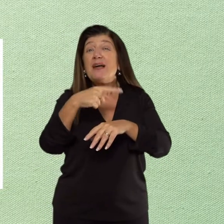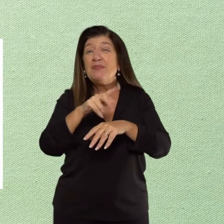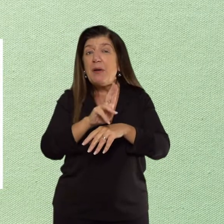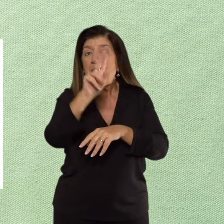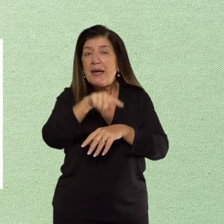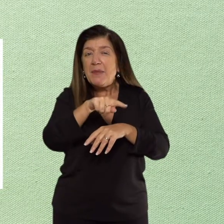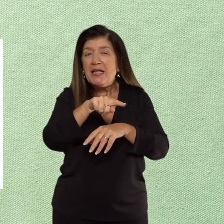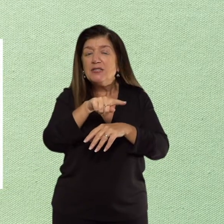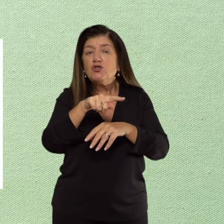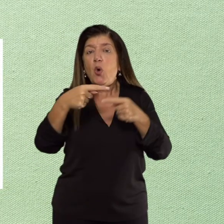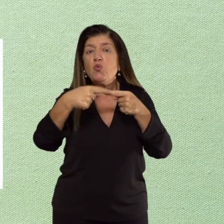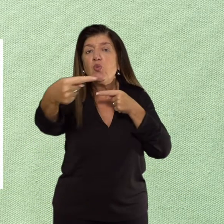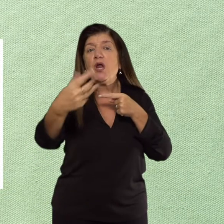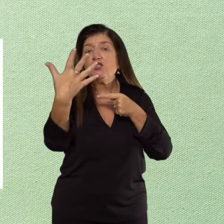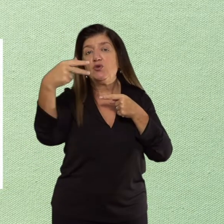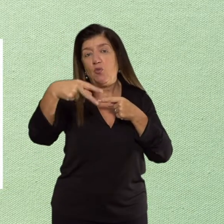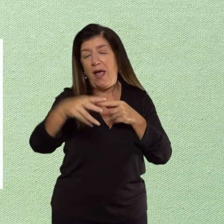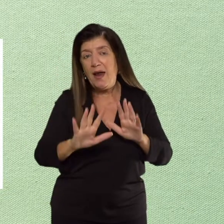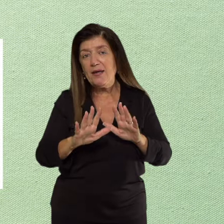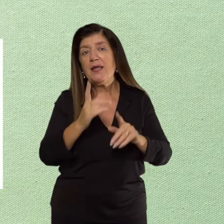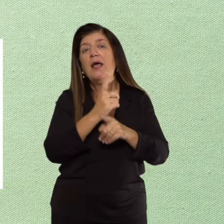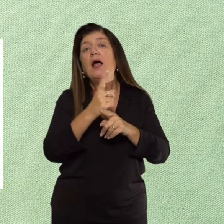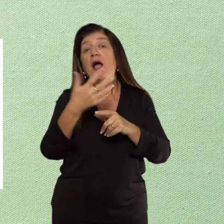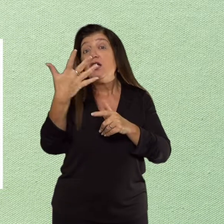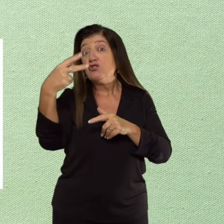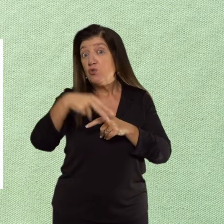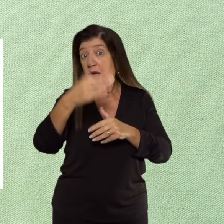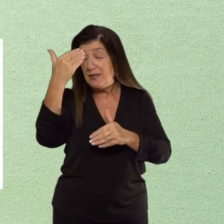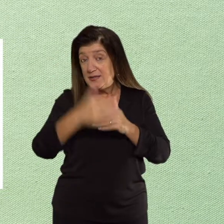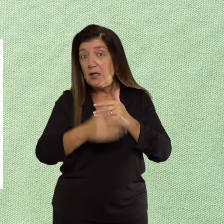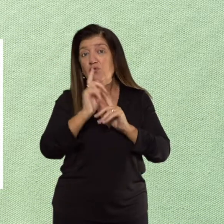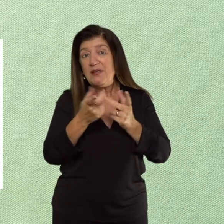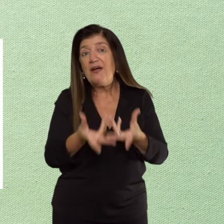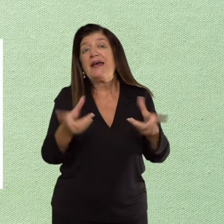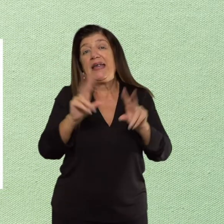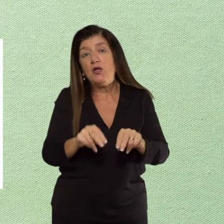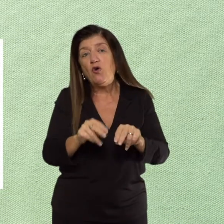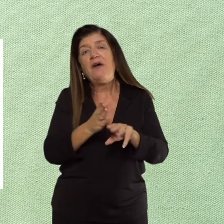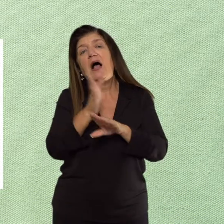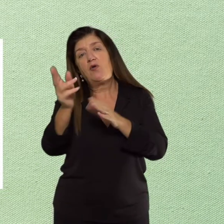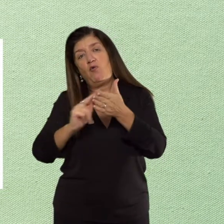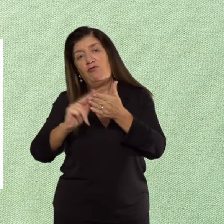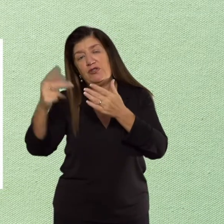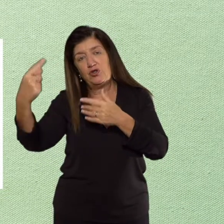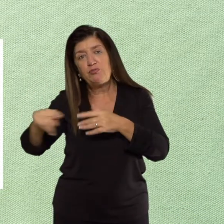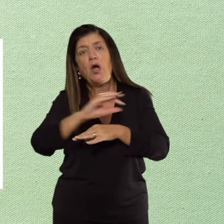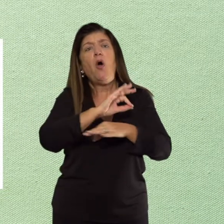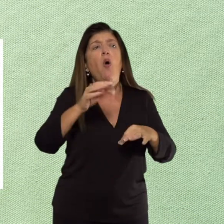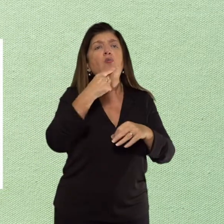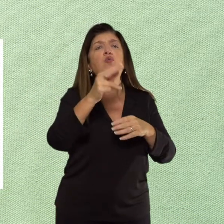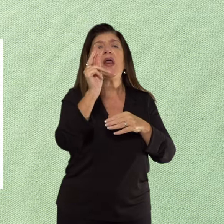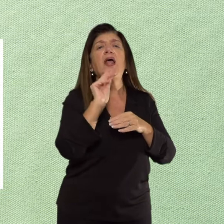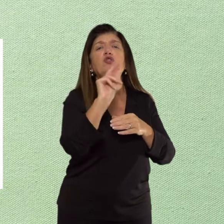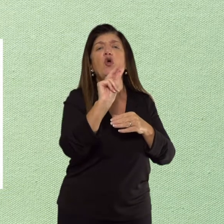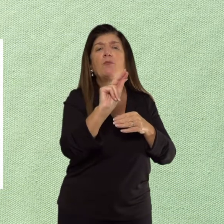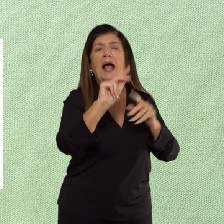devi rinnovarlo, vai sempre in quegli uffici lì, oppure se devi fare una domanda per la richiesta di uno stallo